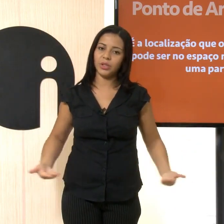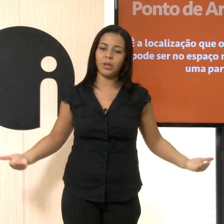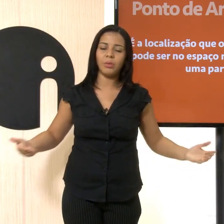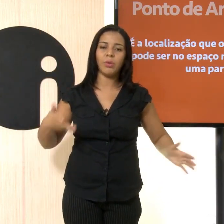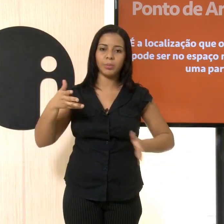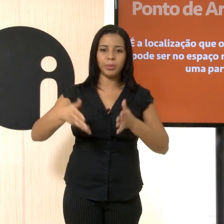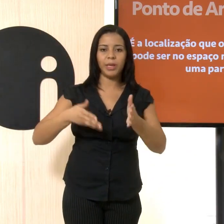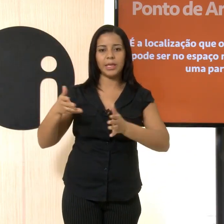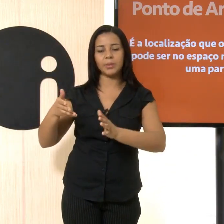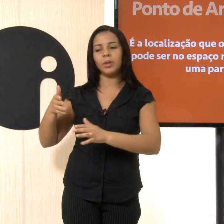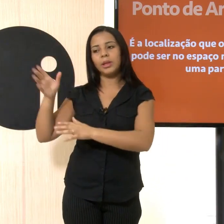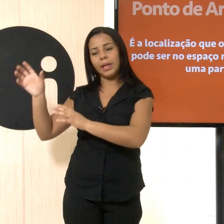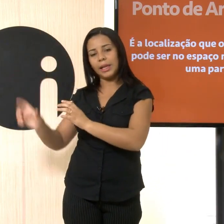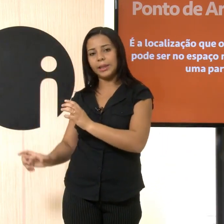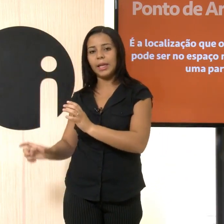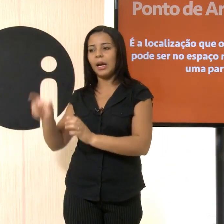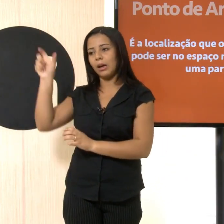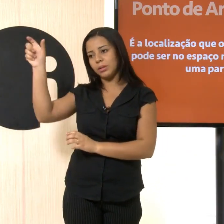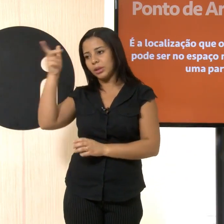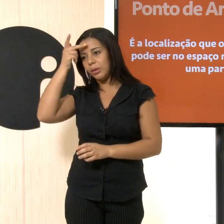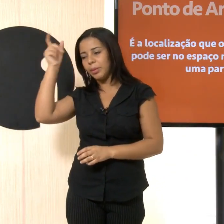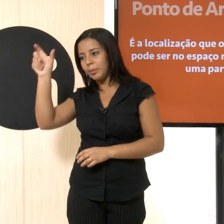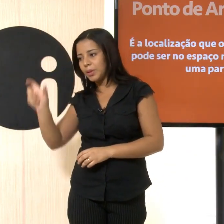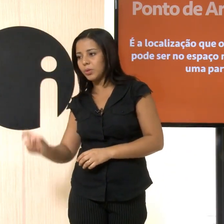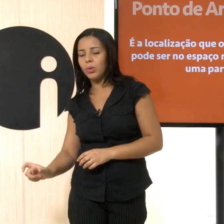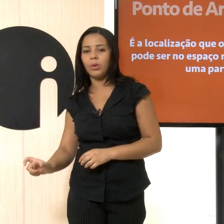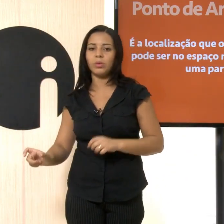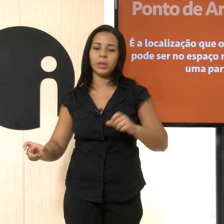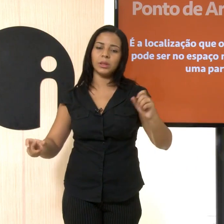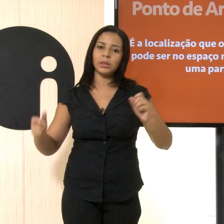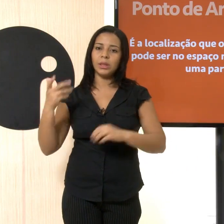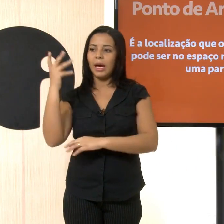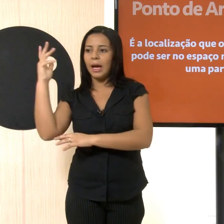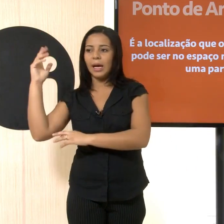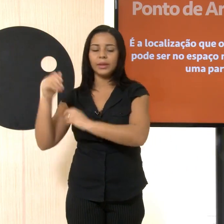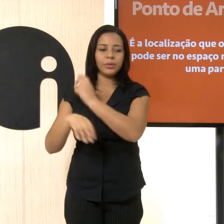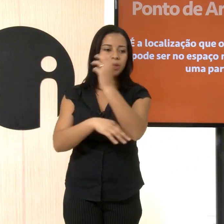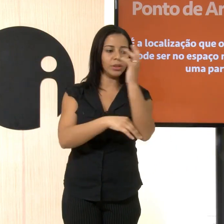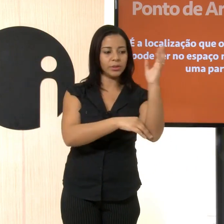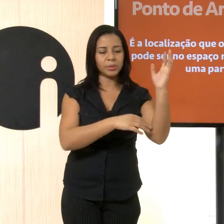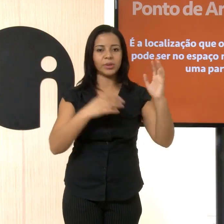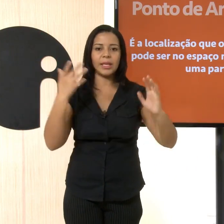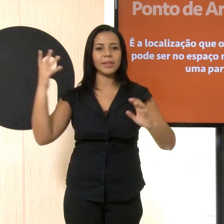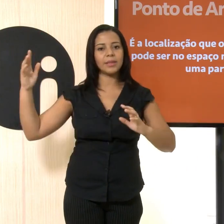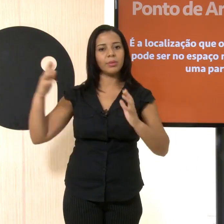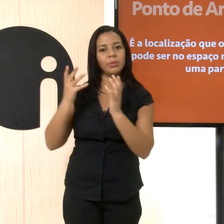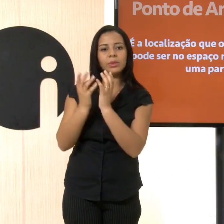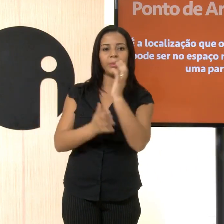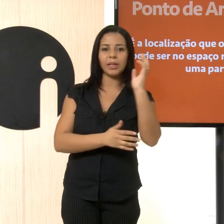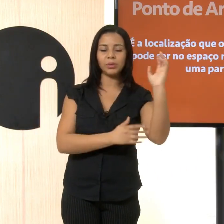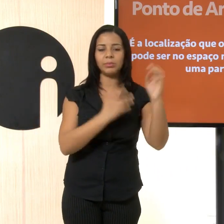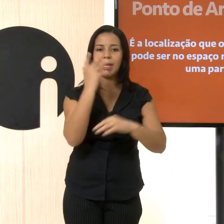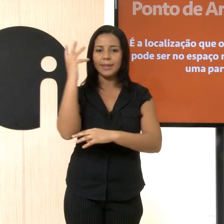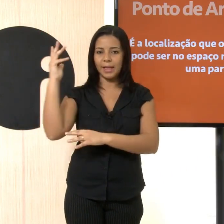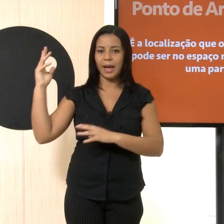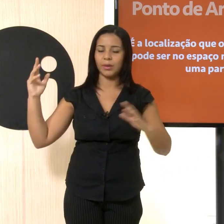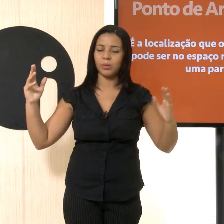ao corpo mesmo. Na lateral, sinal para pessoa, árvore, nós vamos usar às vezes um espaço mais largo.